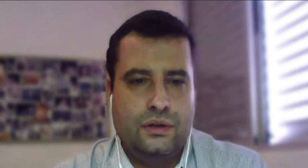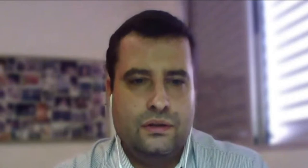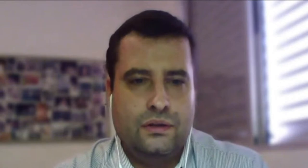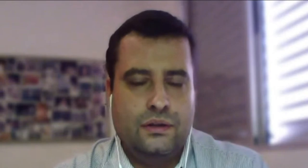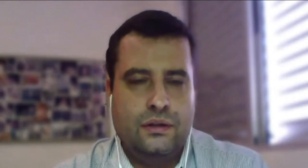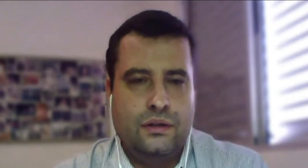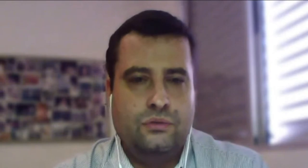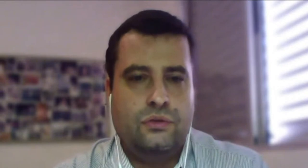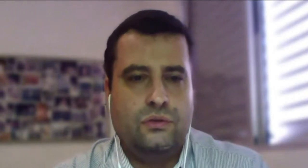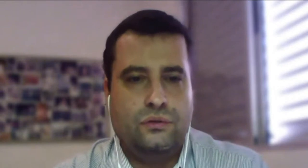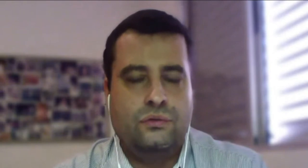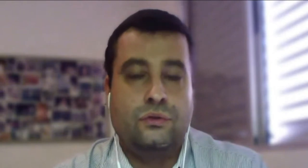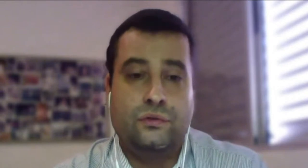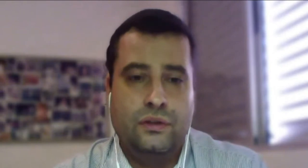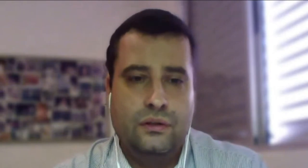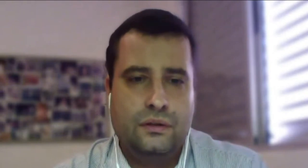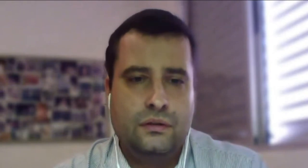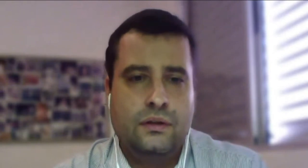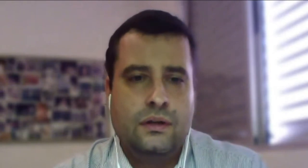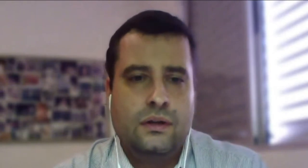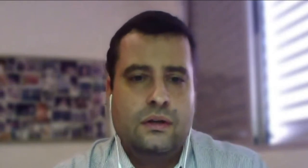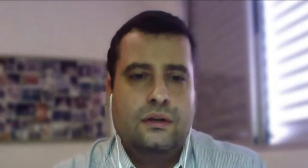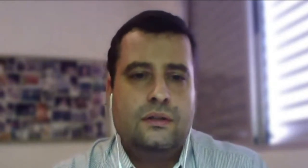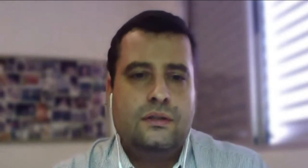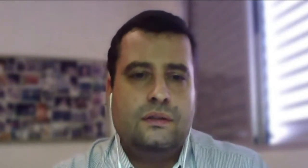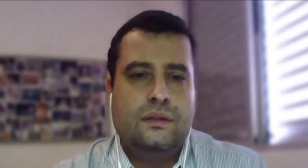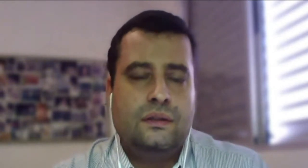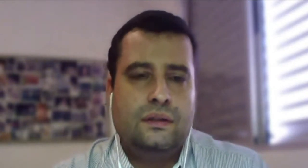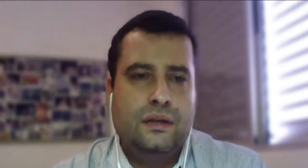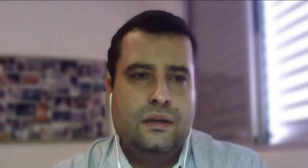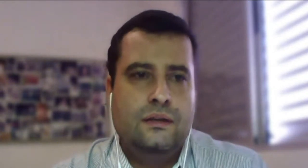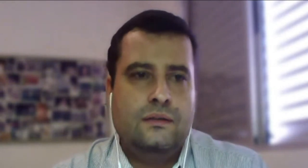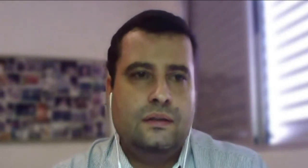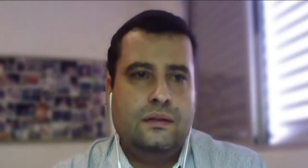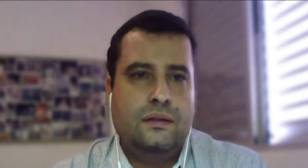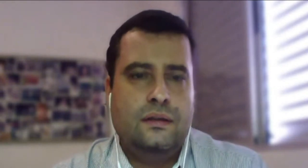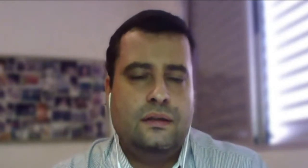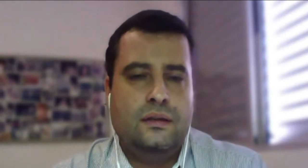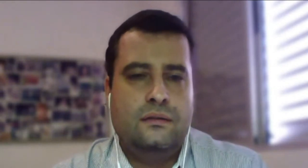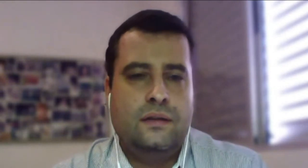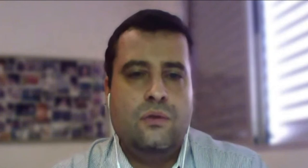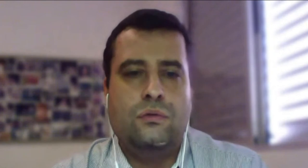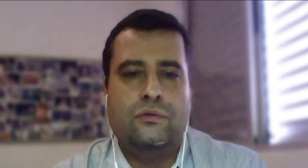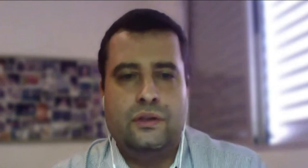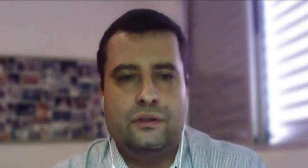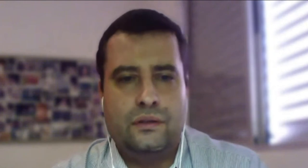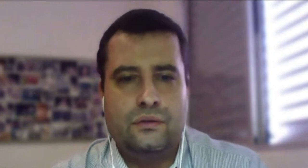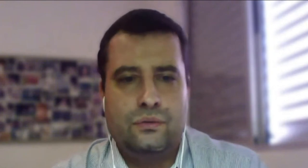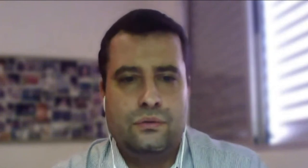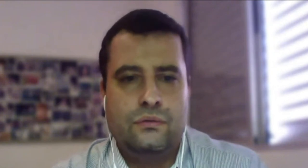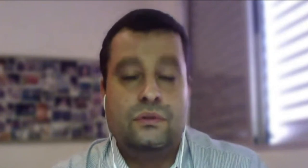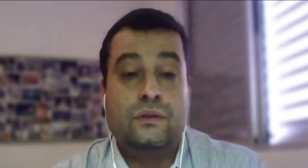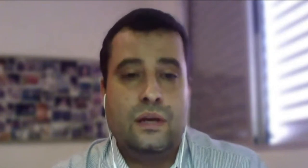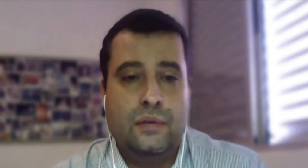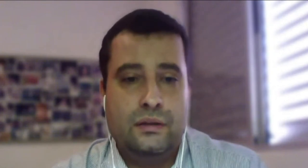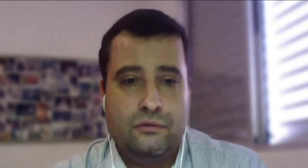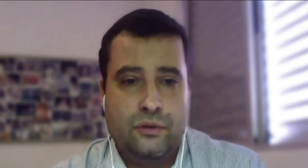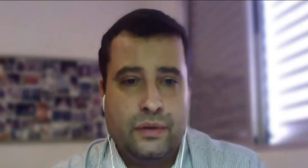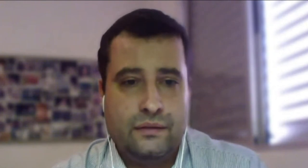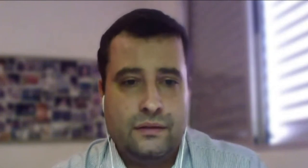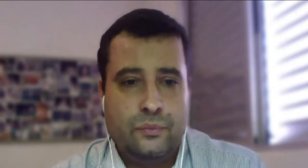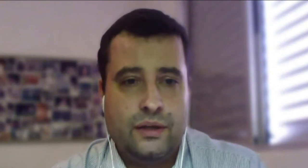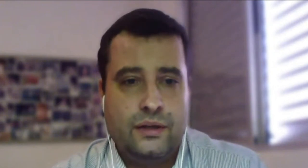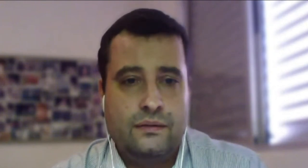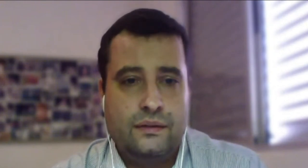UFSJ os seus filhos, né, e dizer que eles tenham confiança no ensinamento